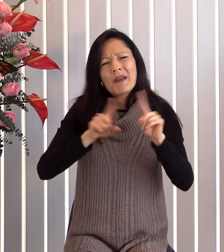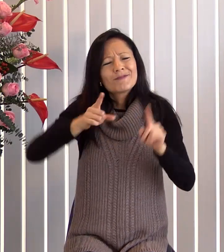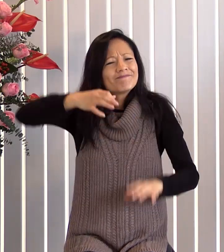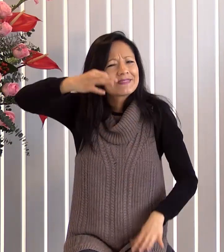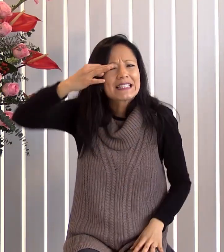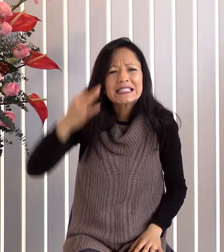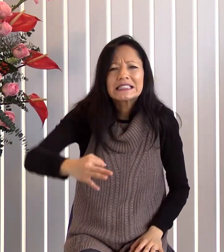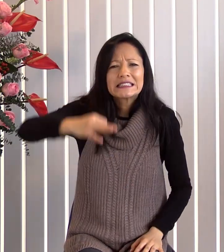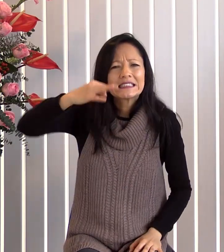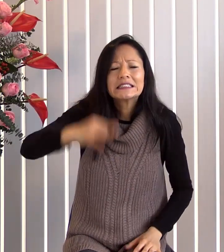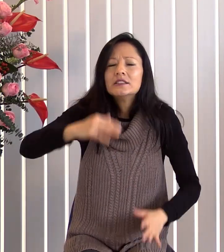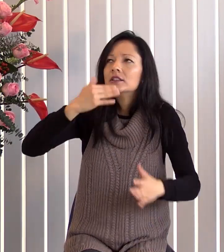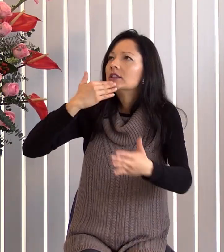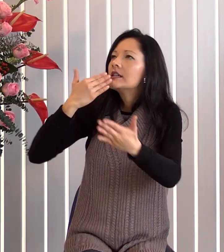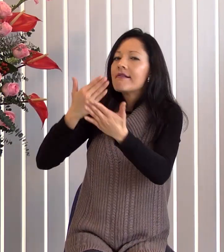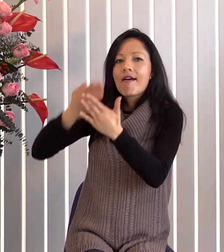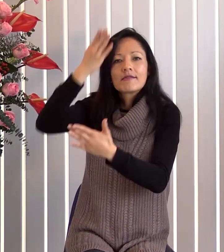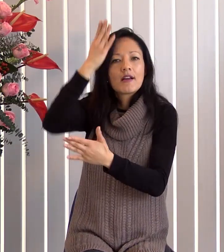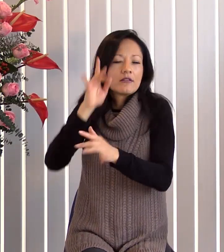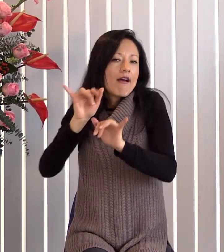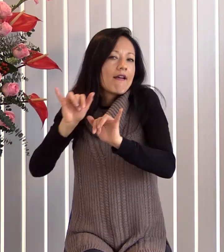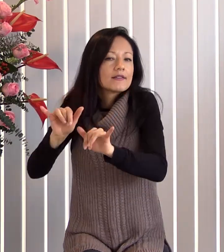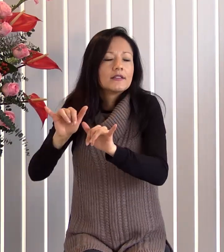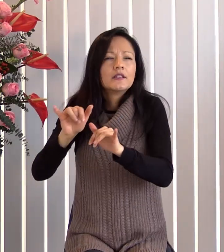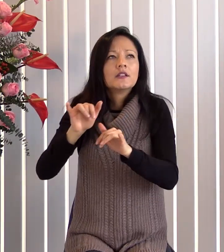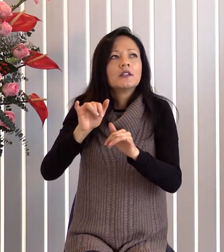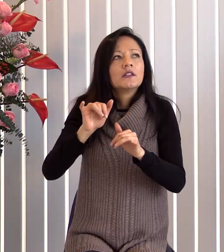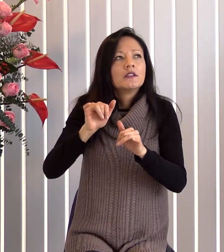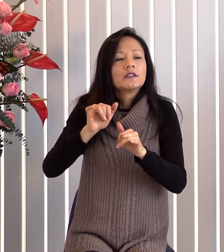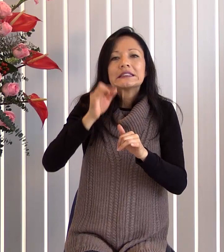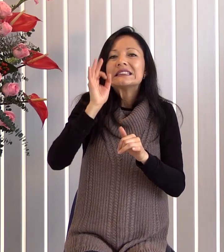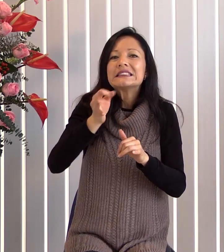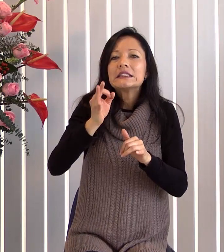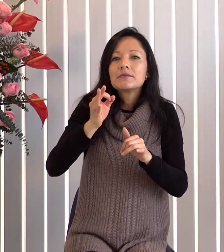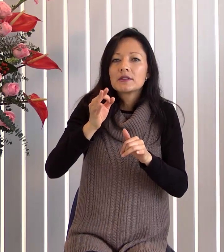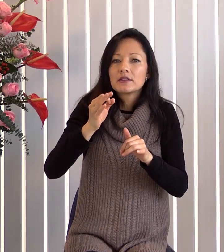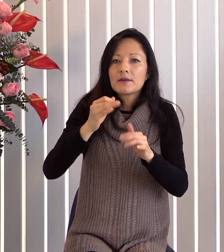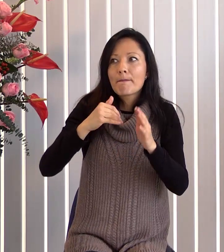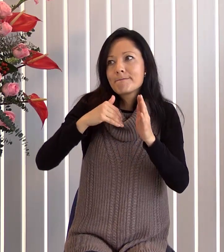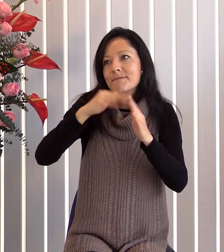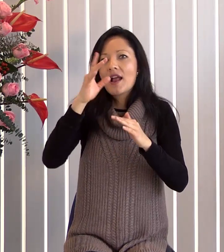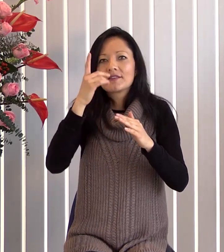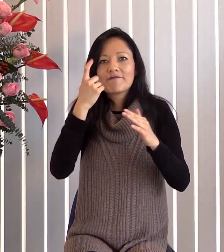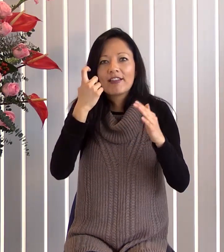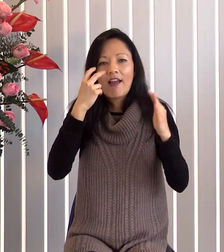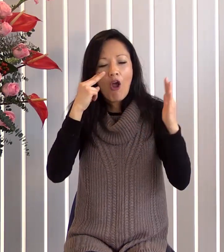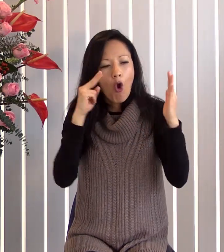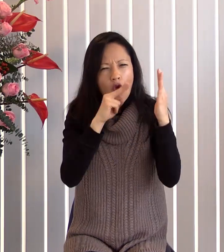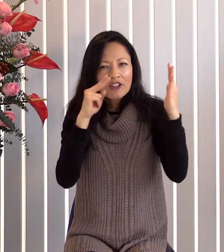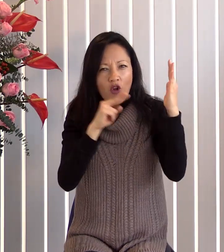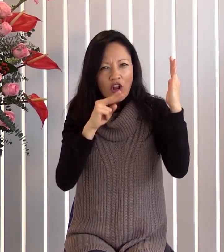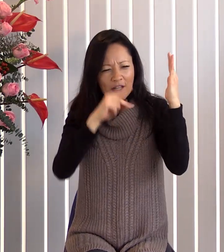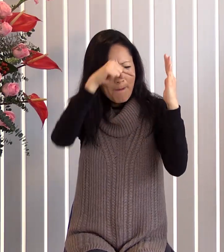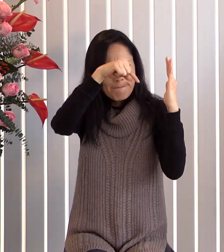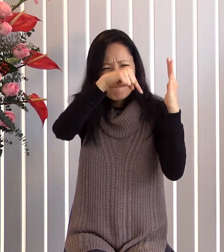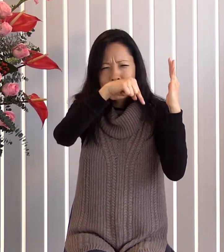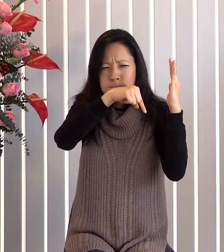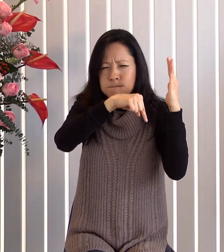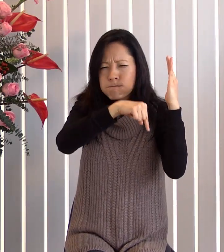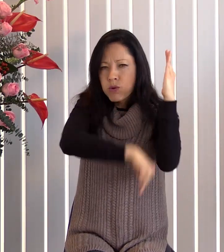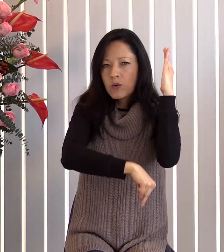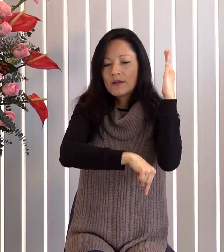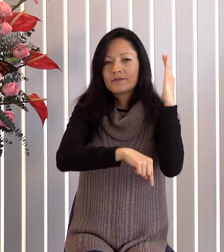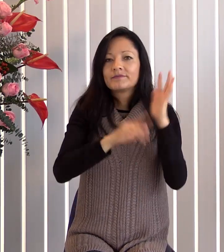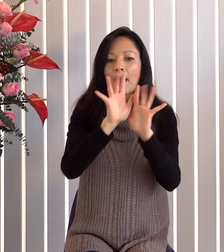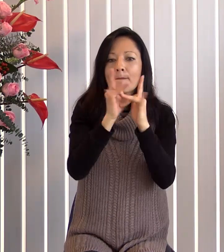Siempre, y gracias a Dios que es así, siempre, en primer lugar, habrá más que conocer, habrá más que profundizar. La palabra